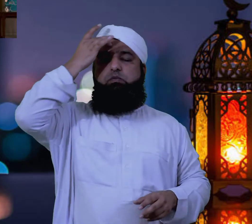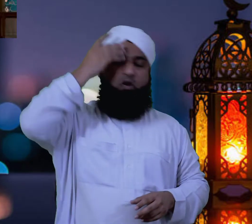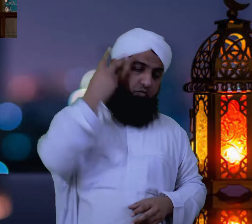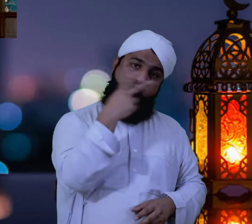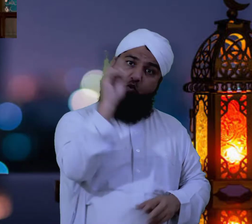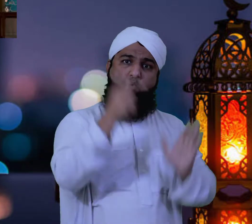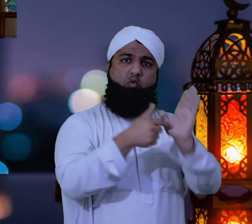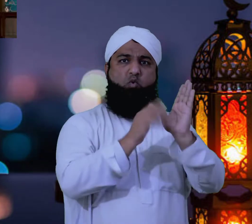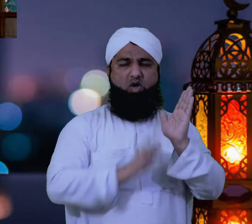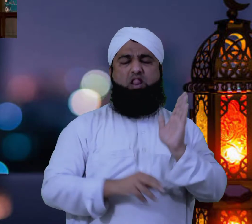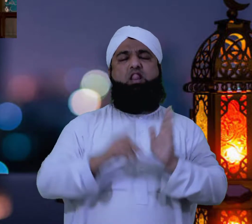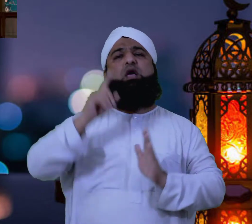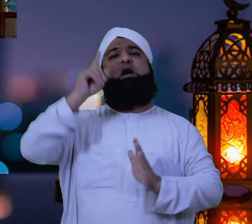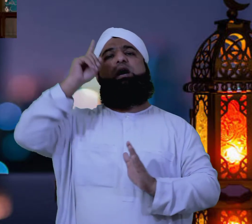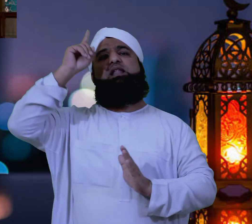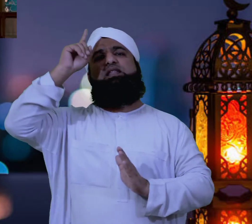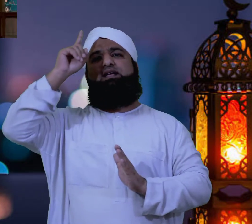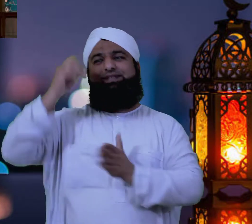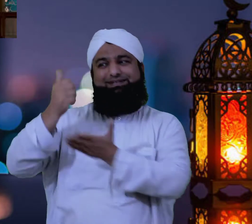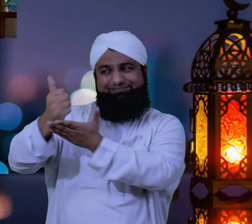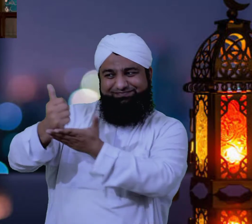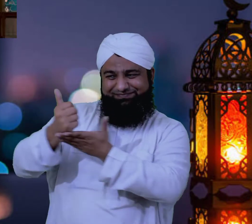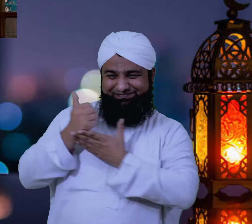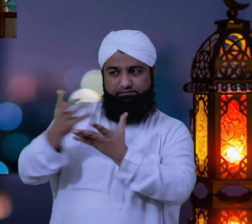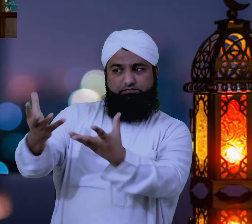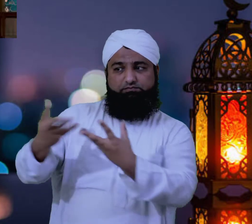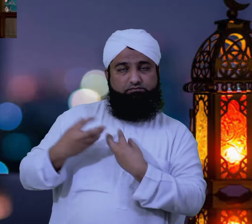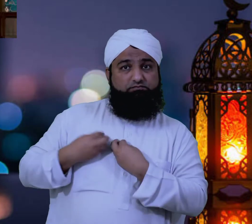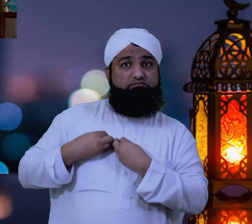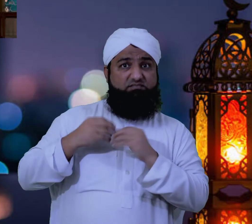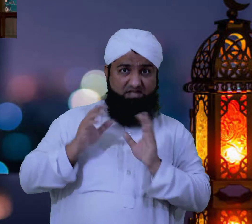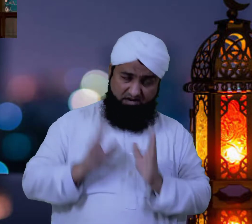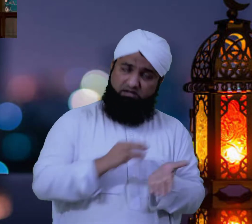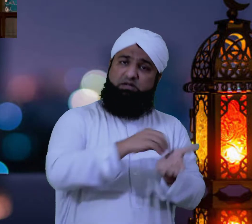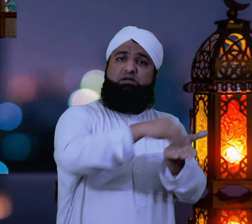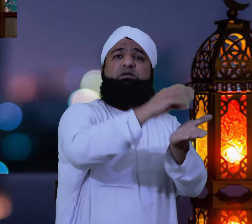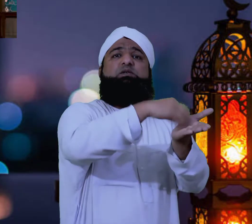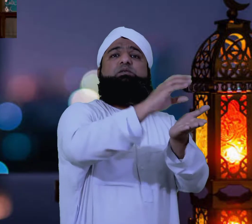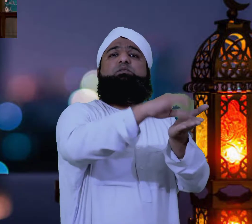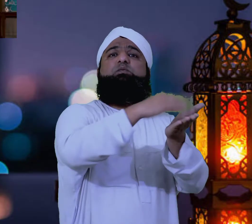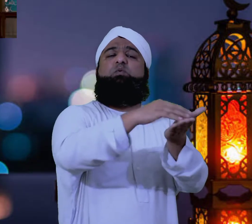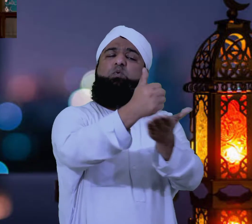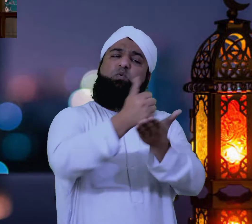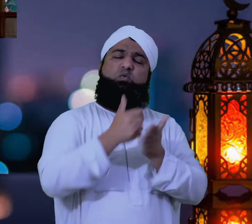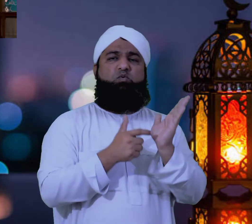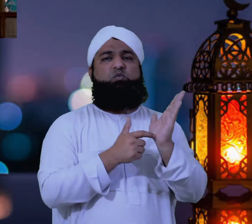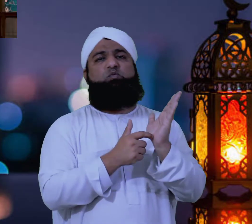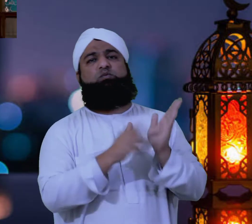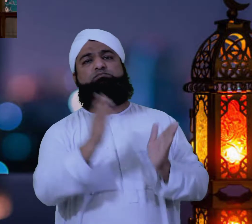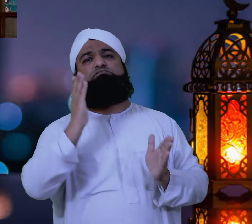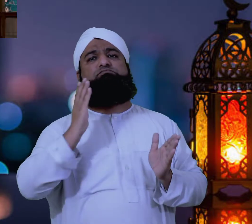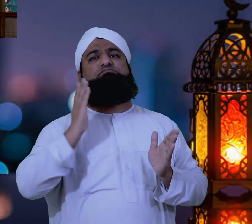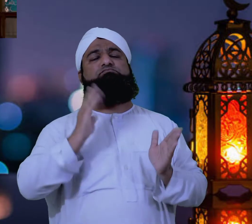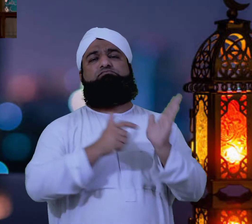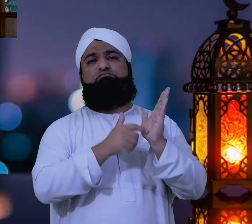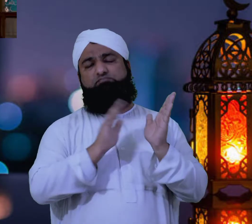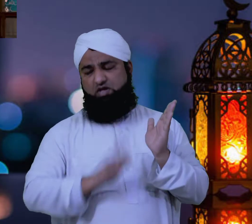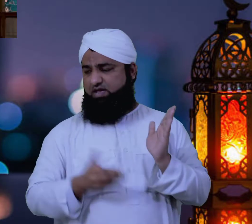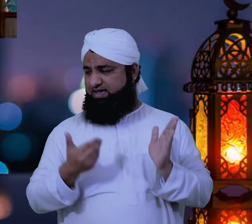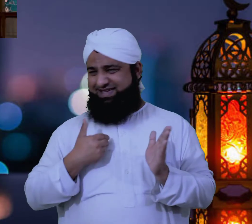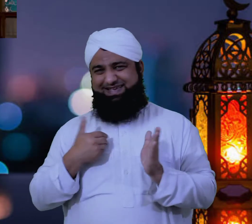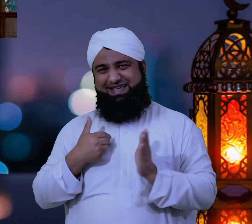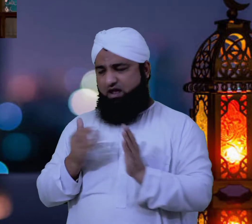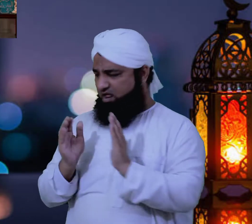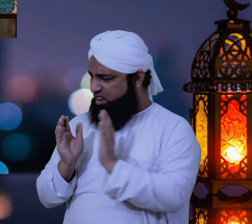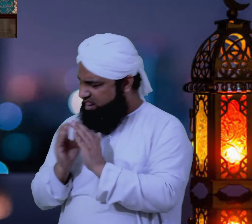ذوالجلال میں دیا ہوا مال تو کام آتا ہے، مگر جو کچھ دن دولت پیچھے چھوڑ آتا ہے اس میں بھلائی کا امکان نہ